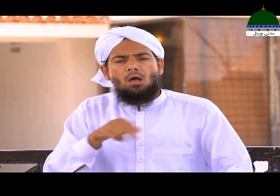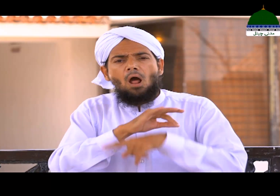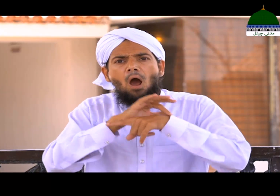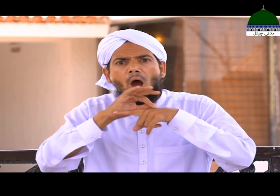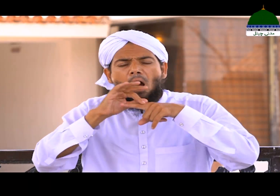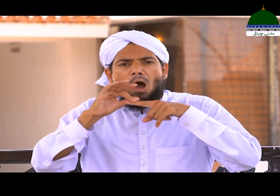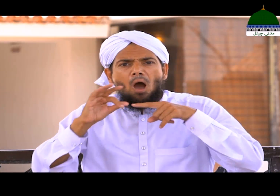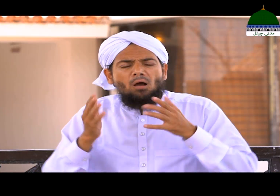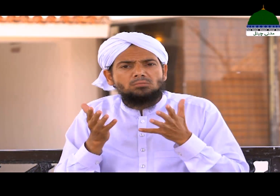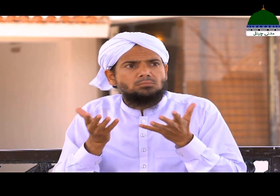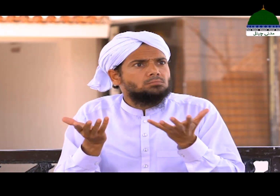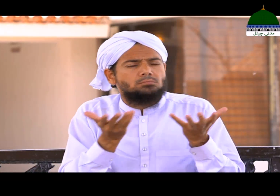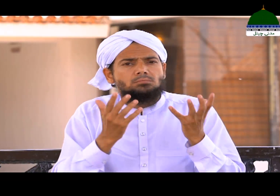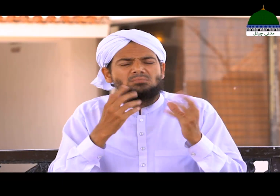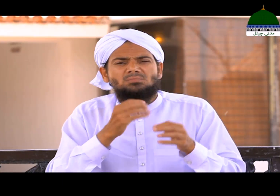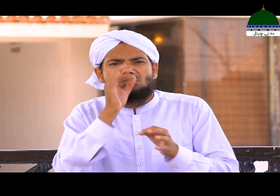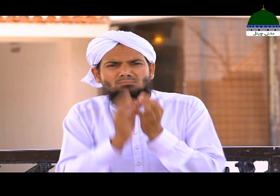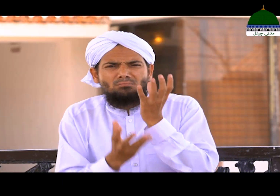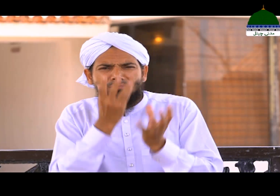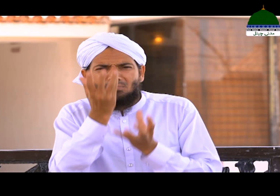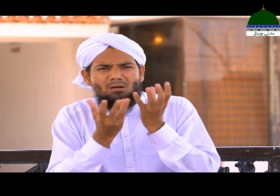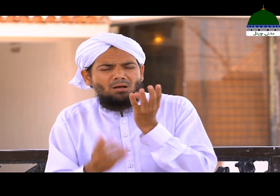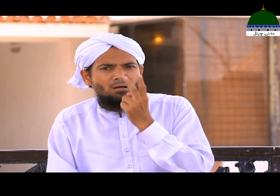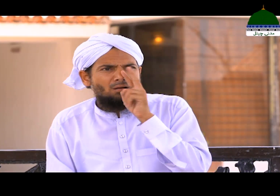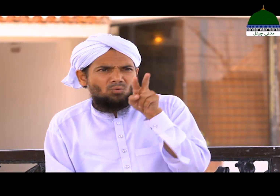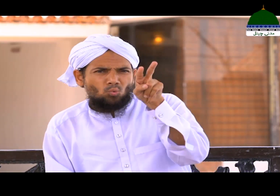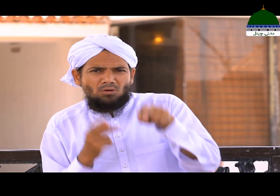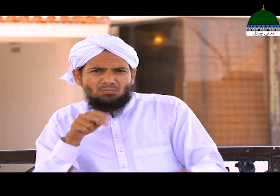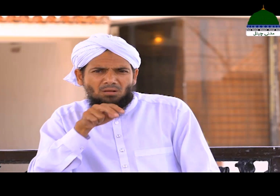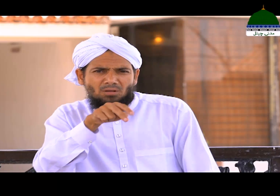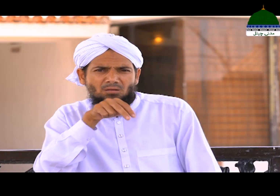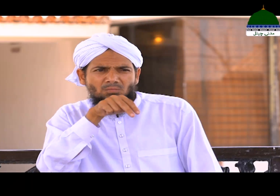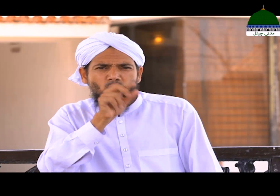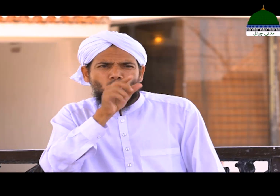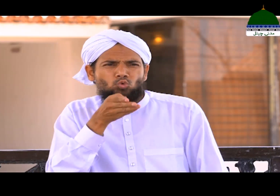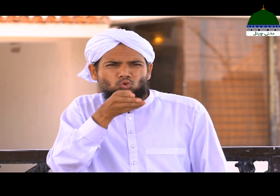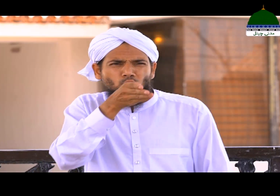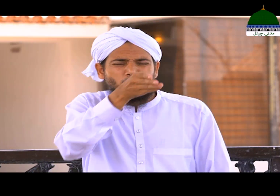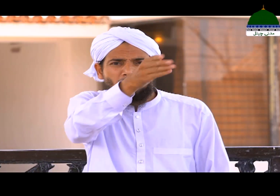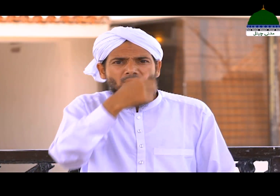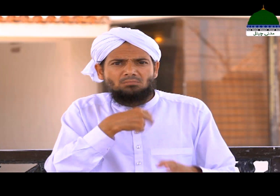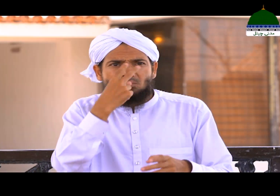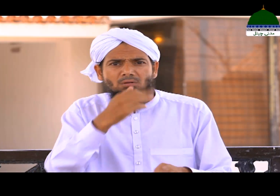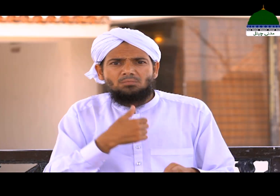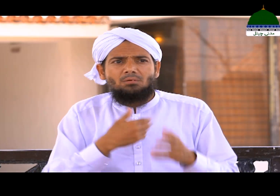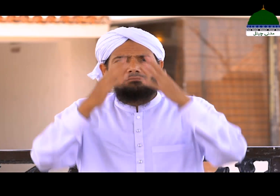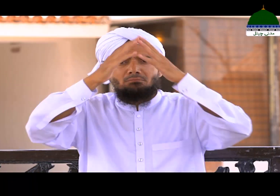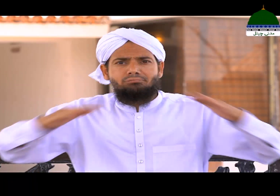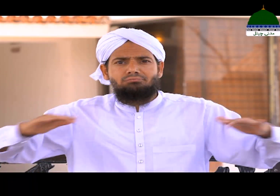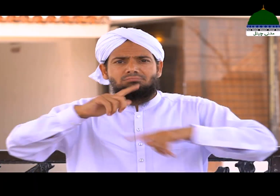آ گئی۔ ایک طرف آگ کی روشنی دیکھ کر میں اسی سمت چلا۔ کچھ دیر چلنے کے بعد مجھے ایک خیمہ نظر